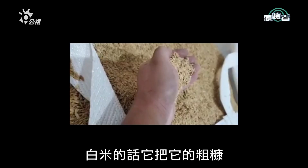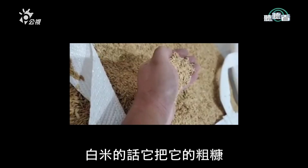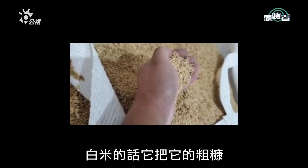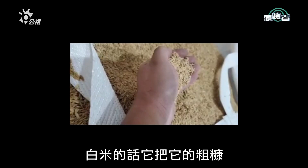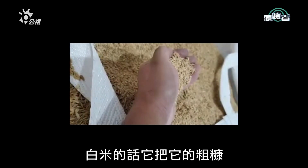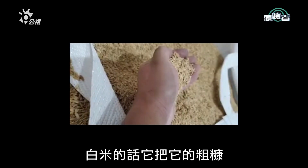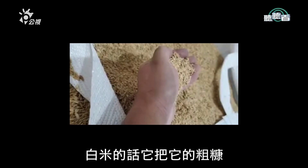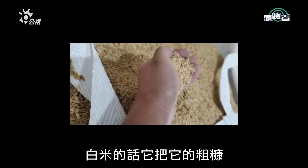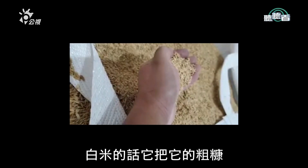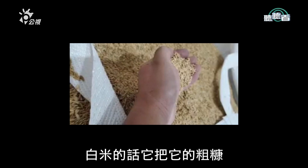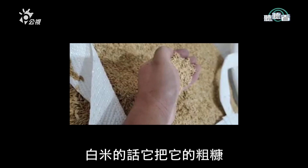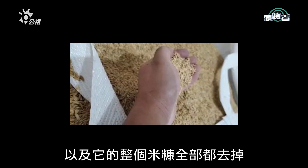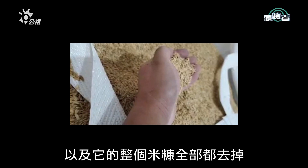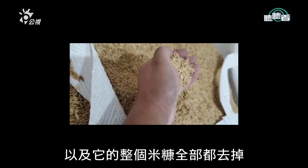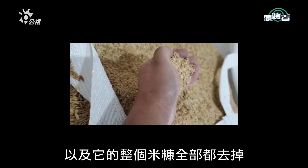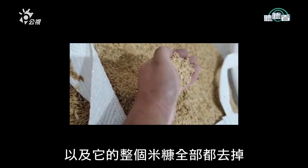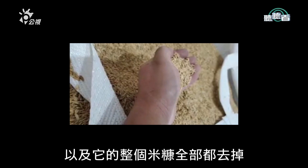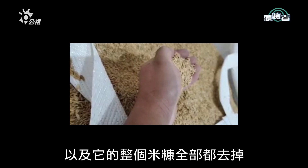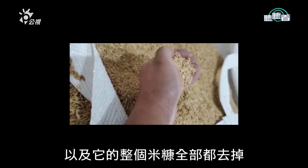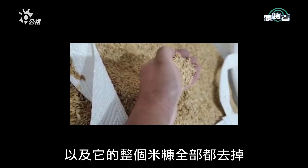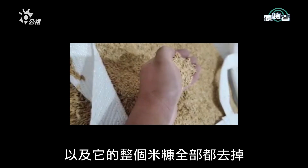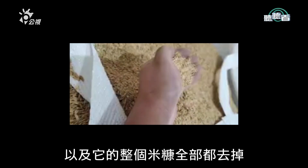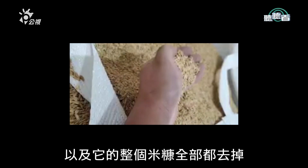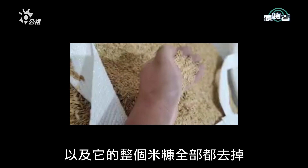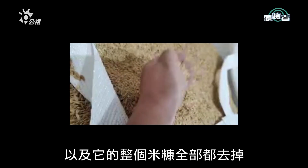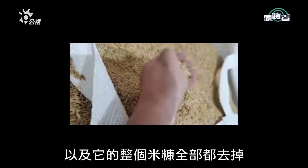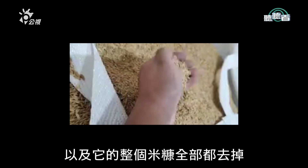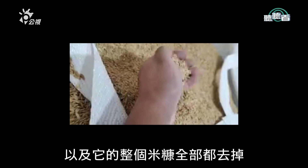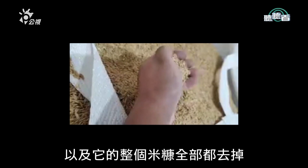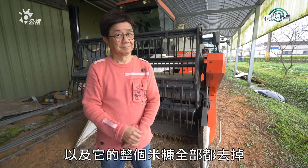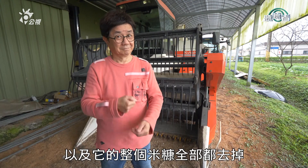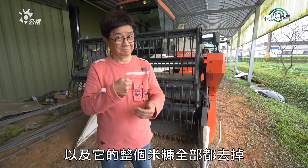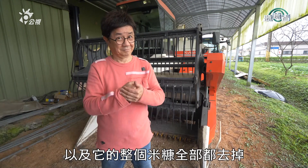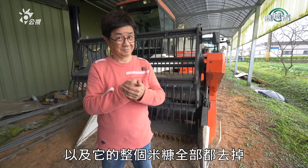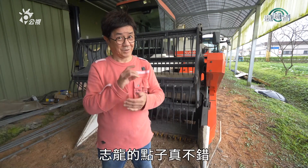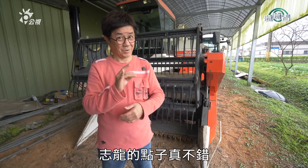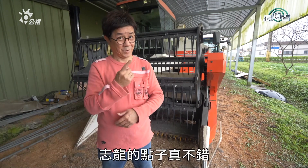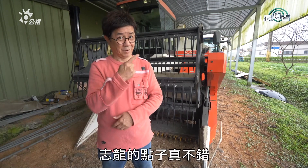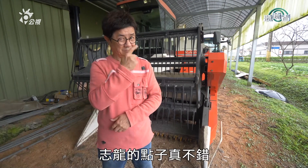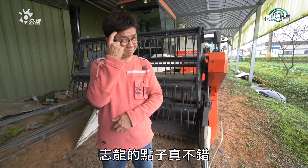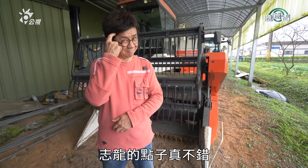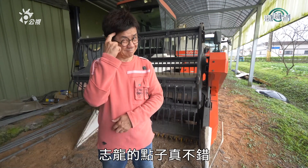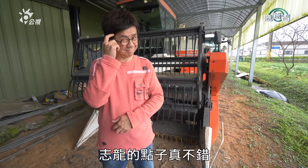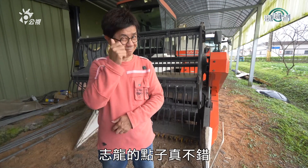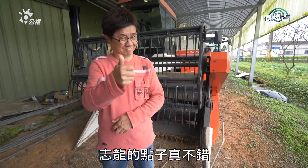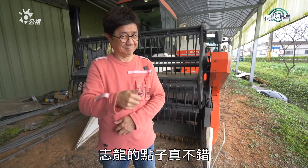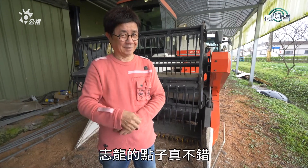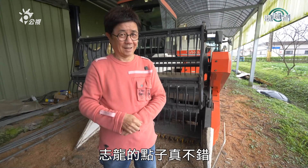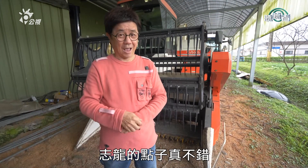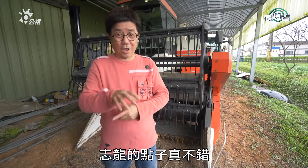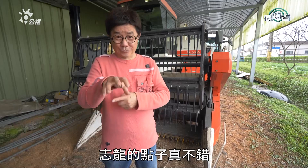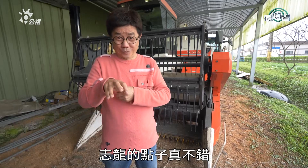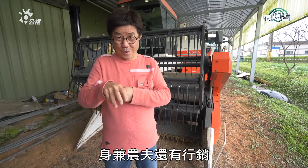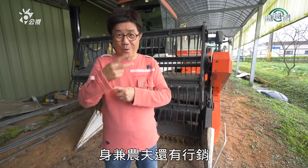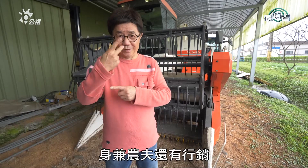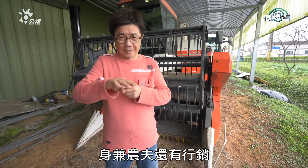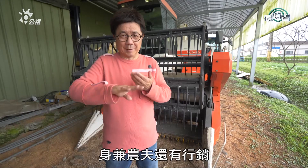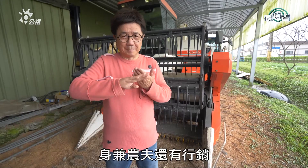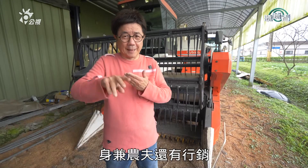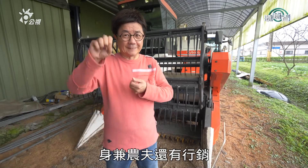它把它的好粗糠以及它的整个米糠全部都去掉。 志龙的点子真不错，身兼农夫